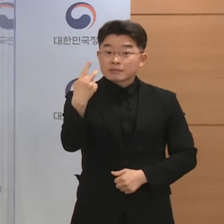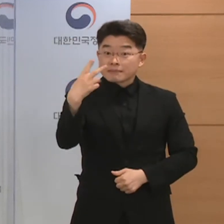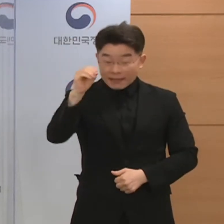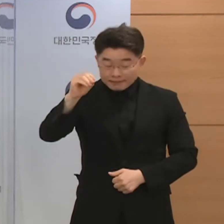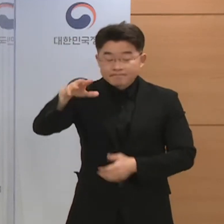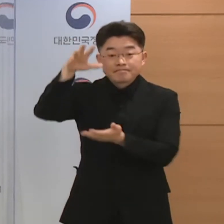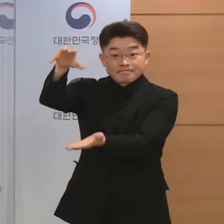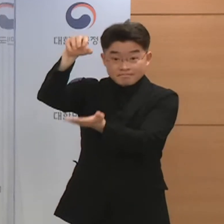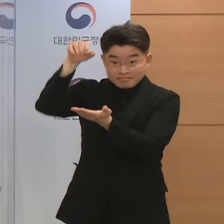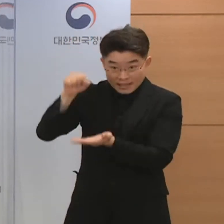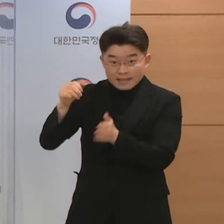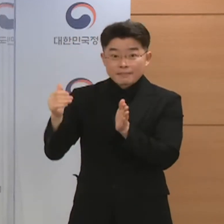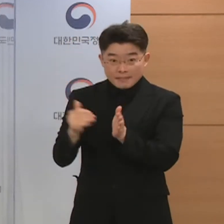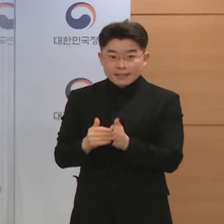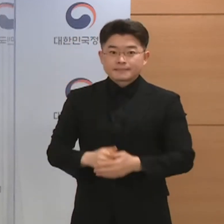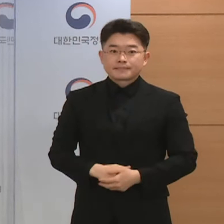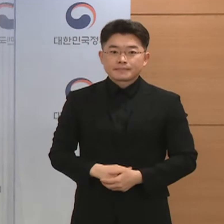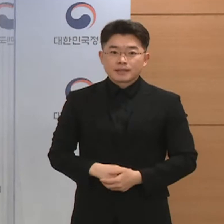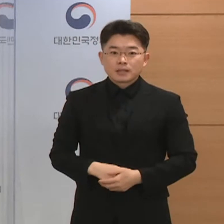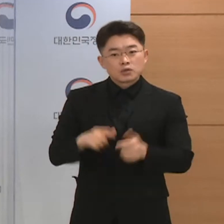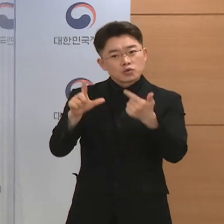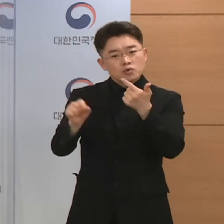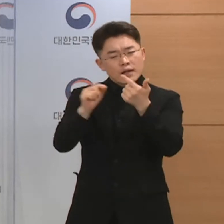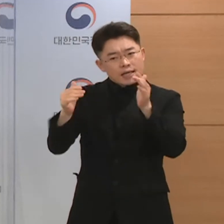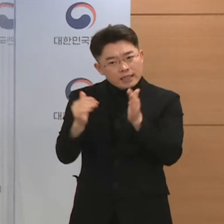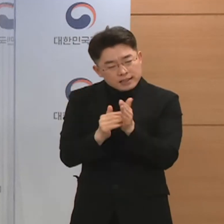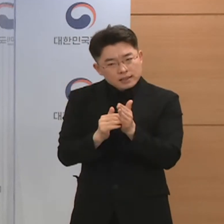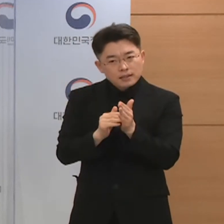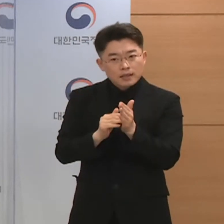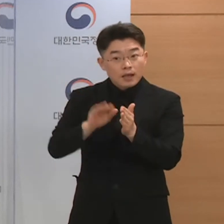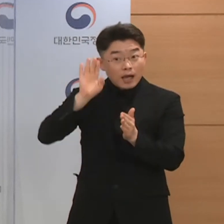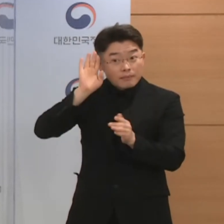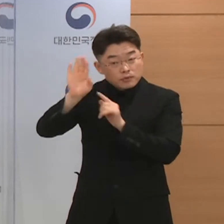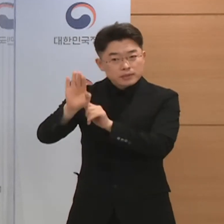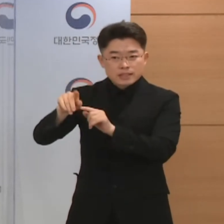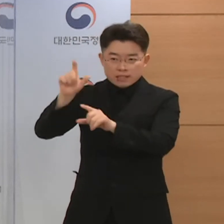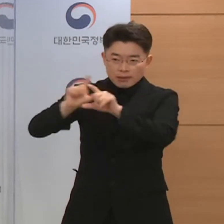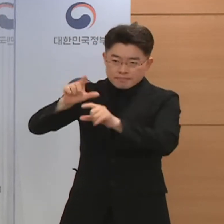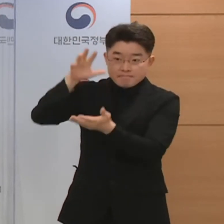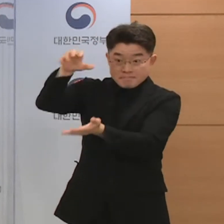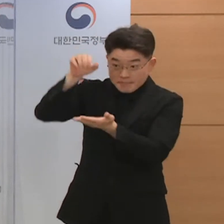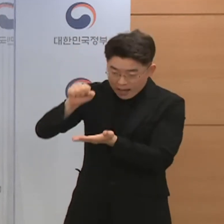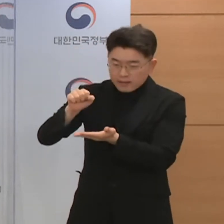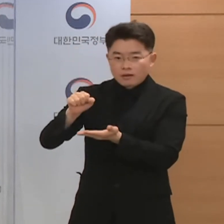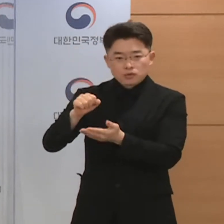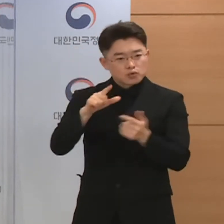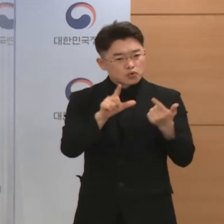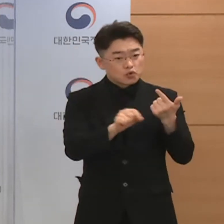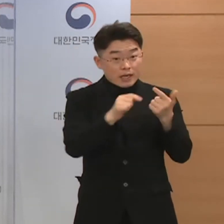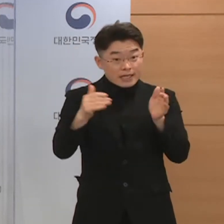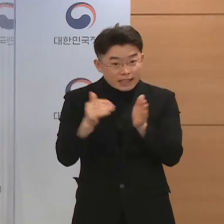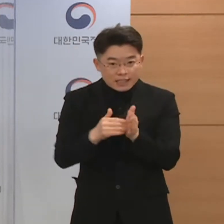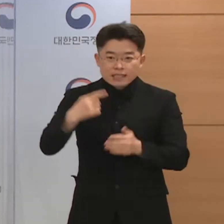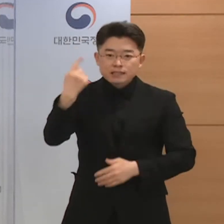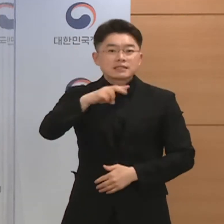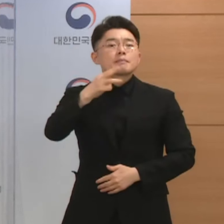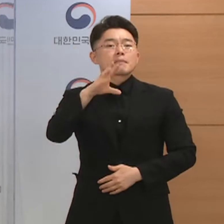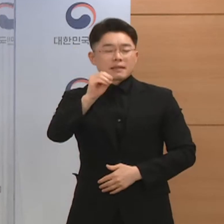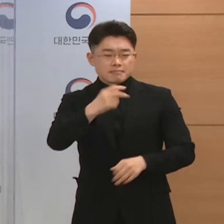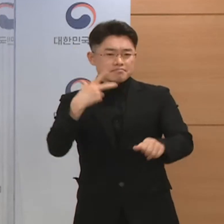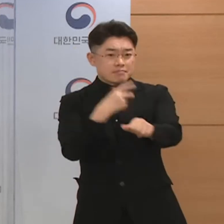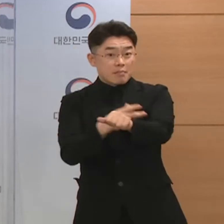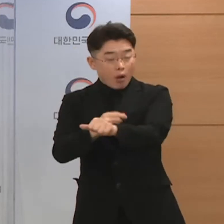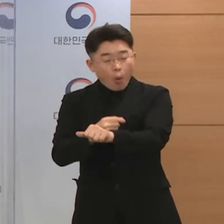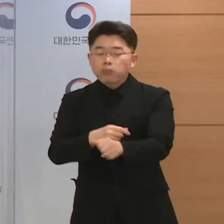회분이 도입되었고 상반기 중 추가 도입되는 물량을 통해 6월까지 1,300만 명을 접종하는